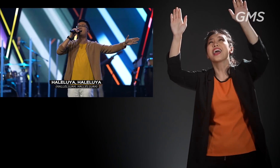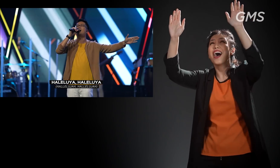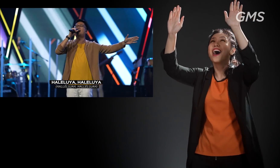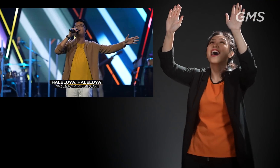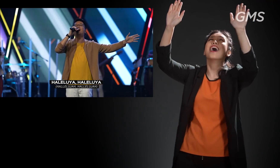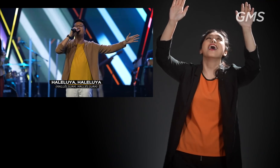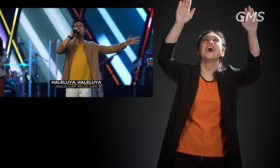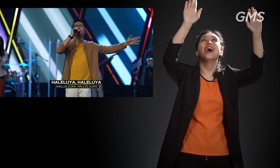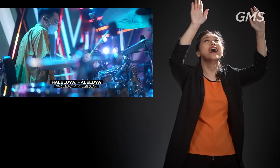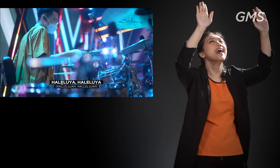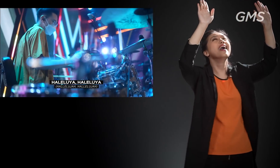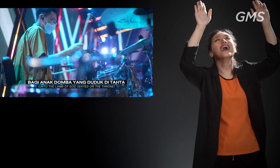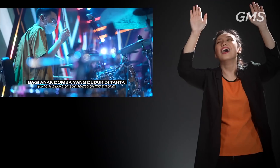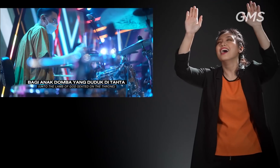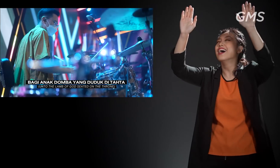Haleluya.